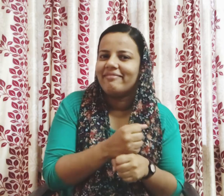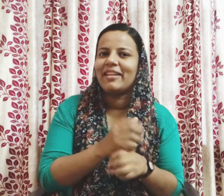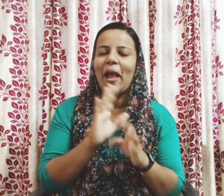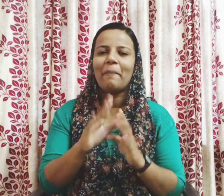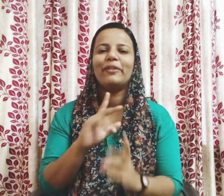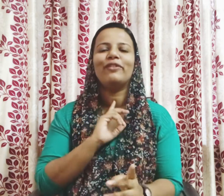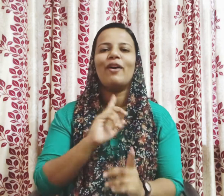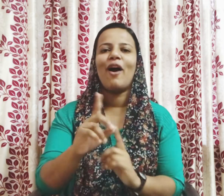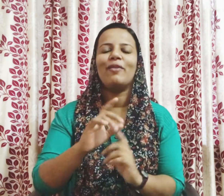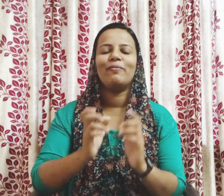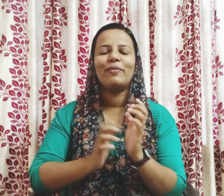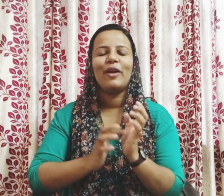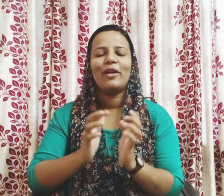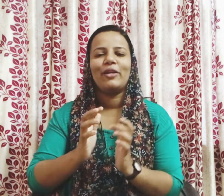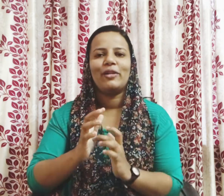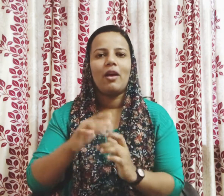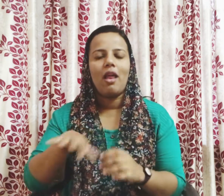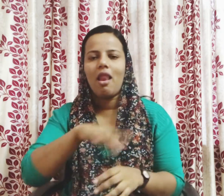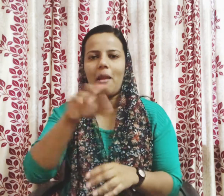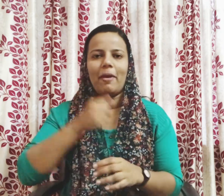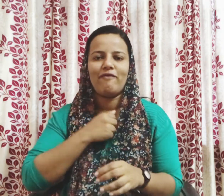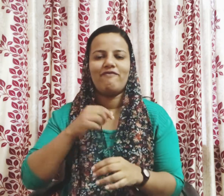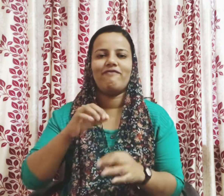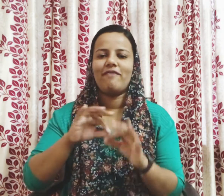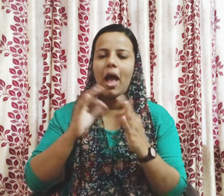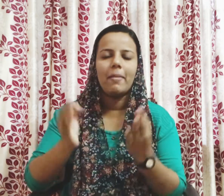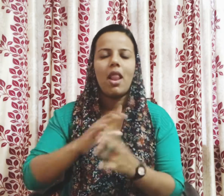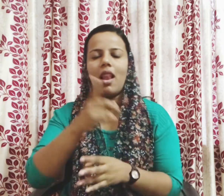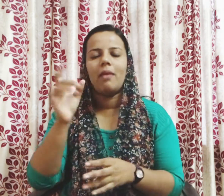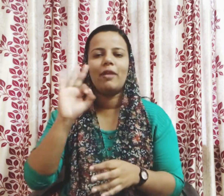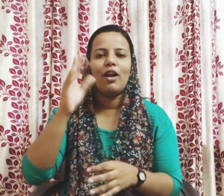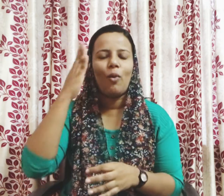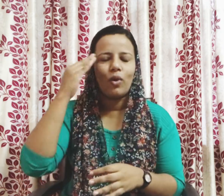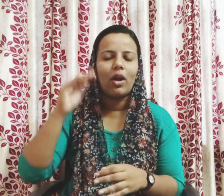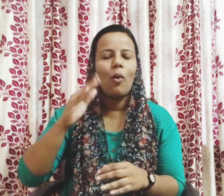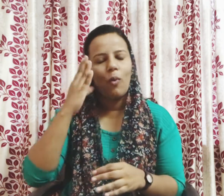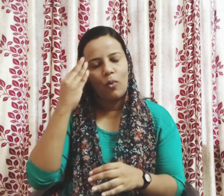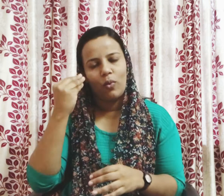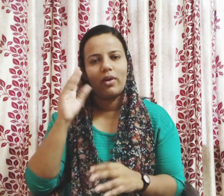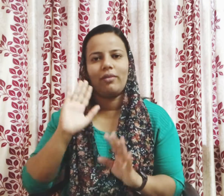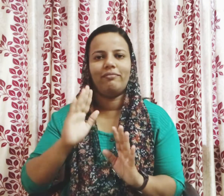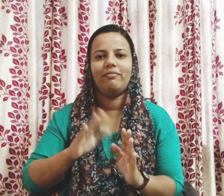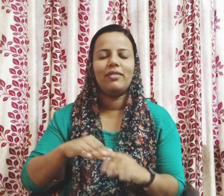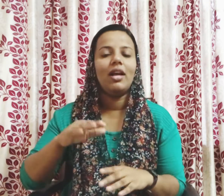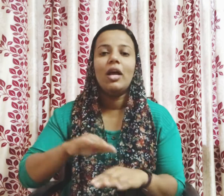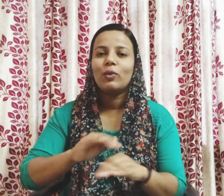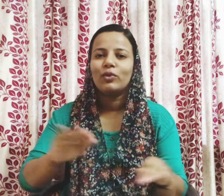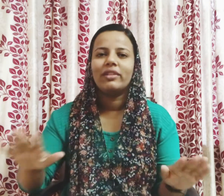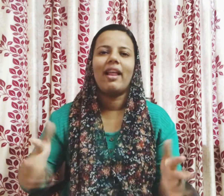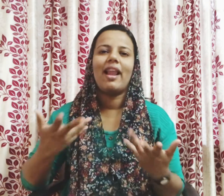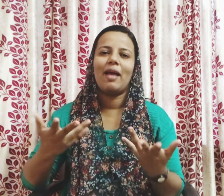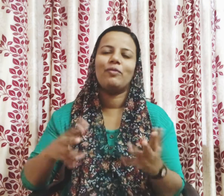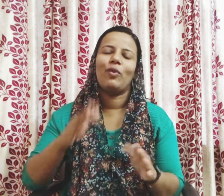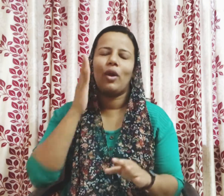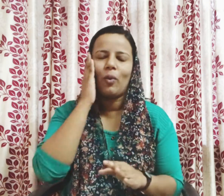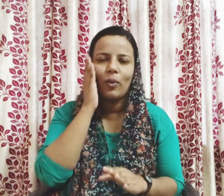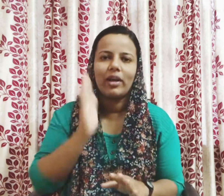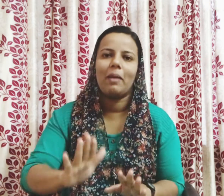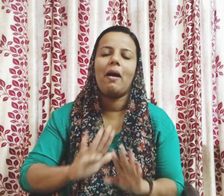കർത്താവിനും തനിച്ചിരിക്കാൻ പറ്റും. നിങ്ങളുടെ വീട്ടുകാർ കിടന്നുറങ്ങുമ്പോൾ, നിങ്ങളുടെ കുഞ്ഞുങ്ങൾ കിടന്നുറങ്ങുമ്പോൾ, ലോകം കിടന്നുറങ്ങുമ്പോൾ നിങ്ങൾക്ക് ദൈവസന്നിധിയിൽ